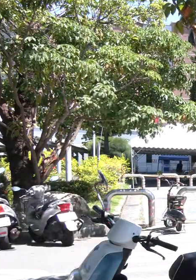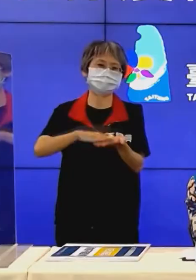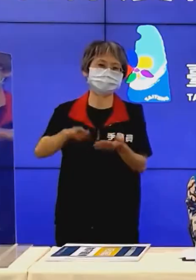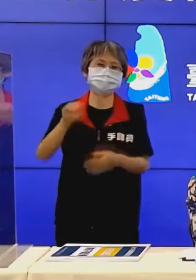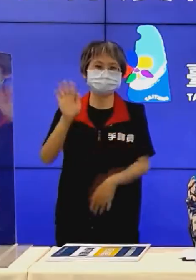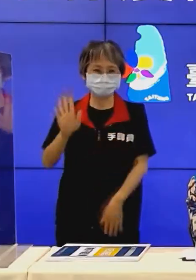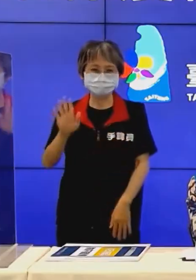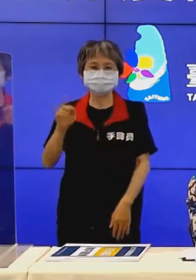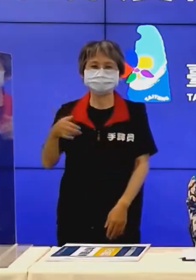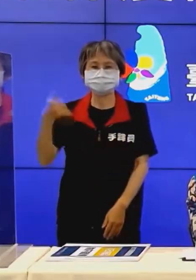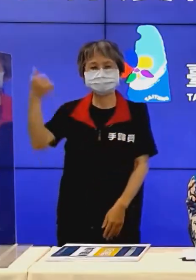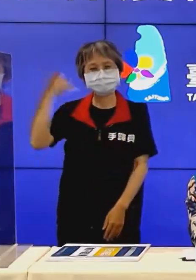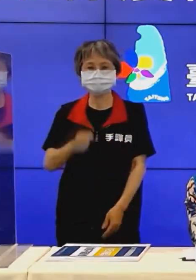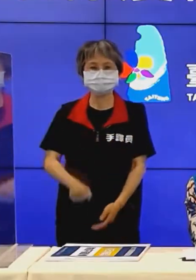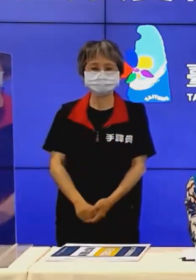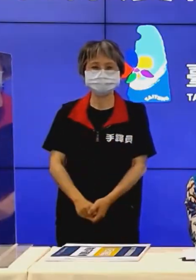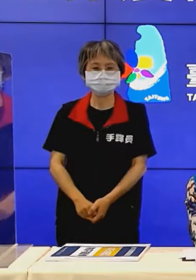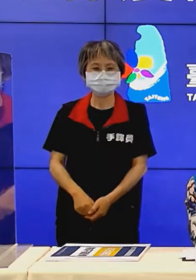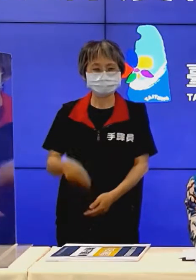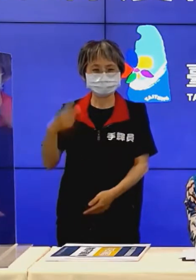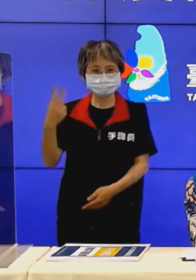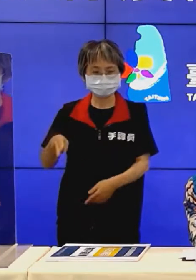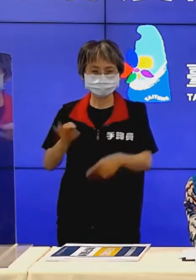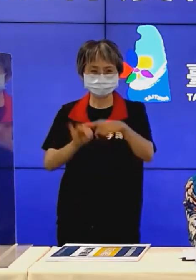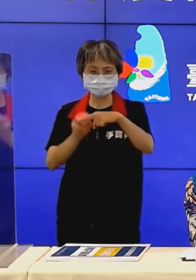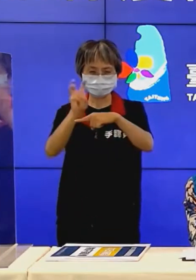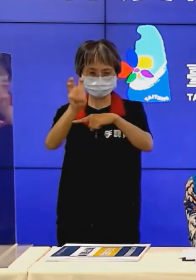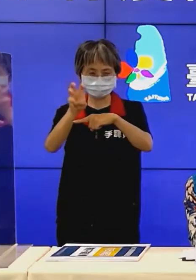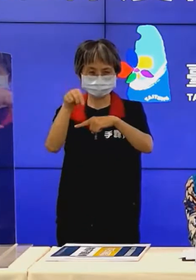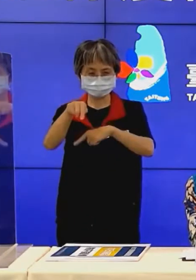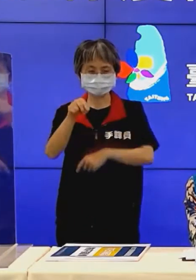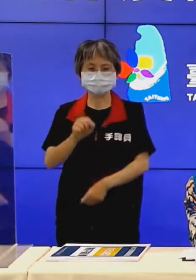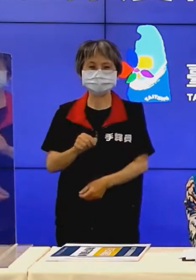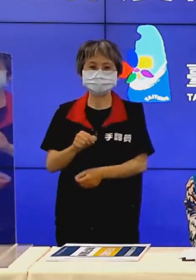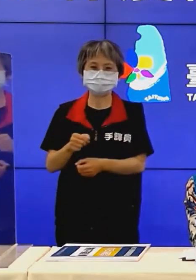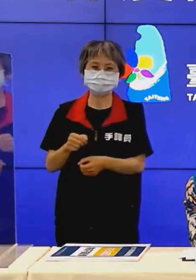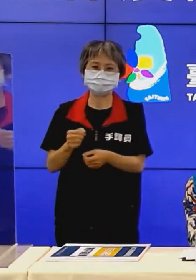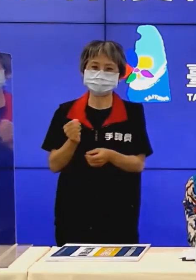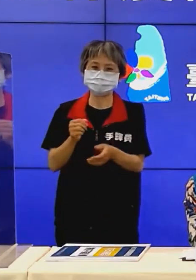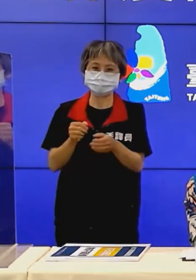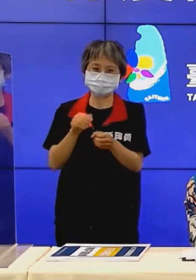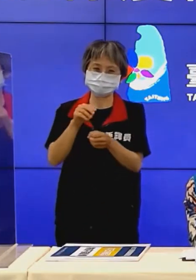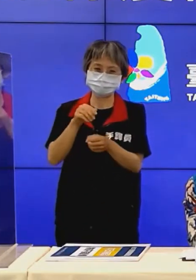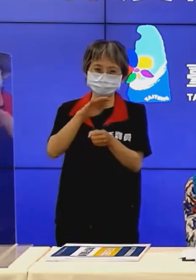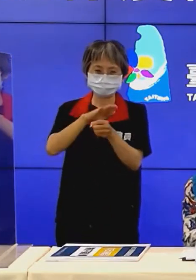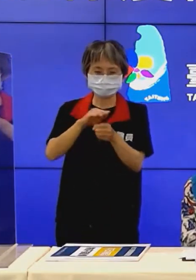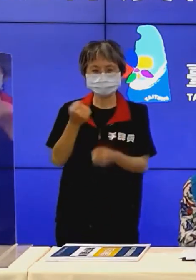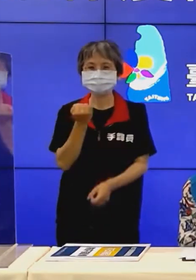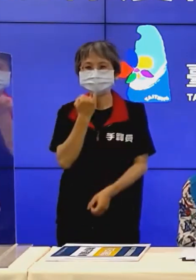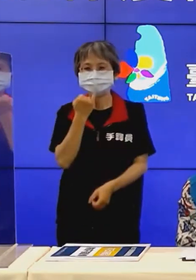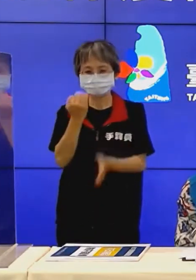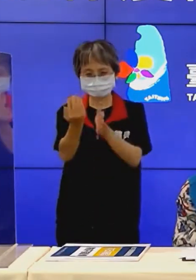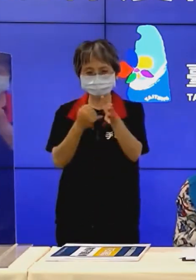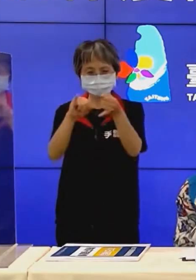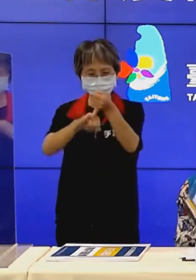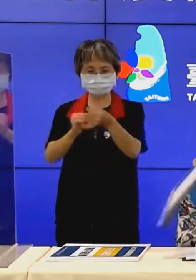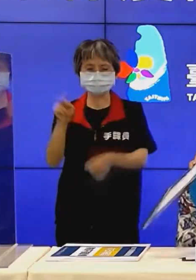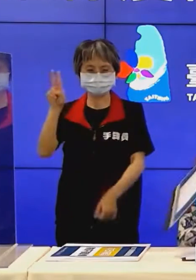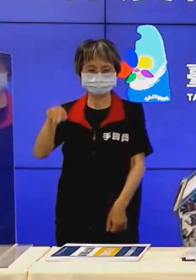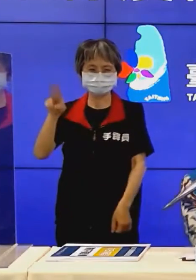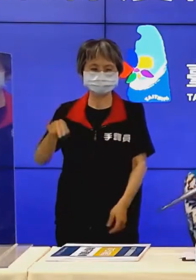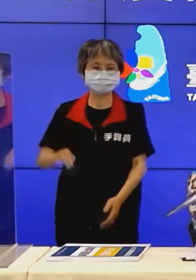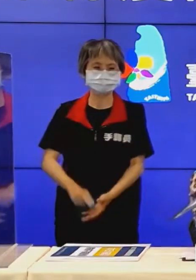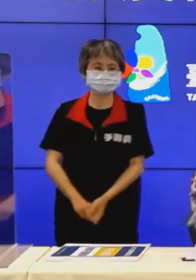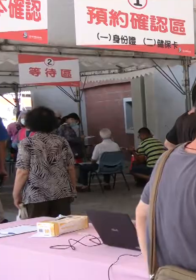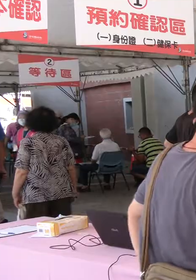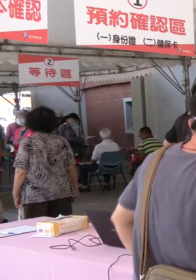关系。 大概还有30%空位可以释出，请大家下午继续预约。 而根据县府统计，截至